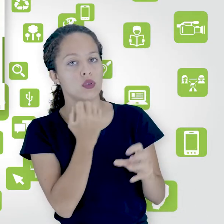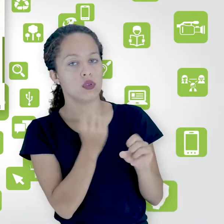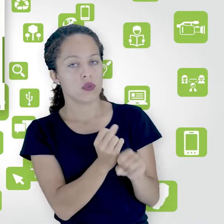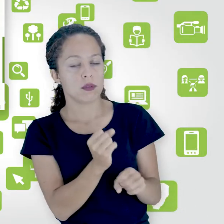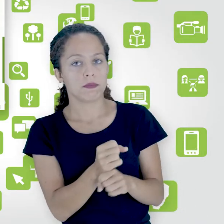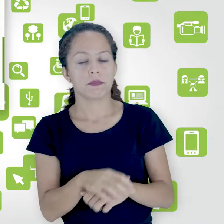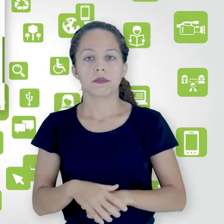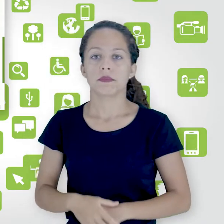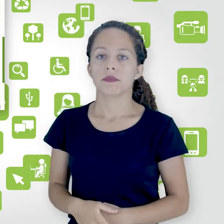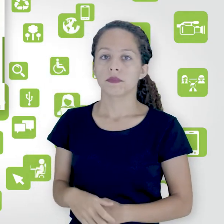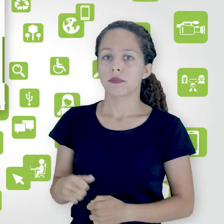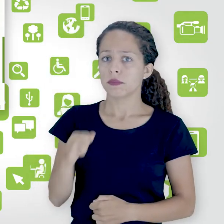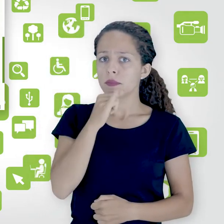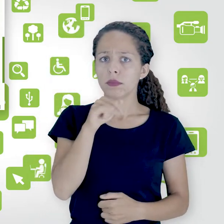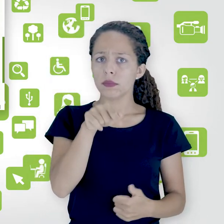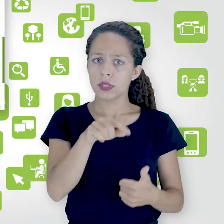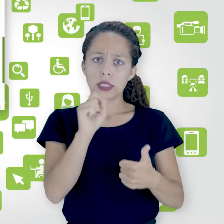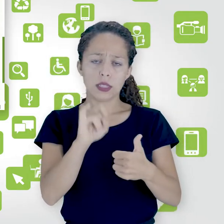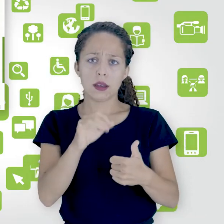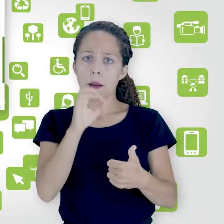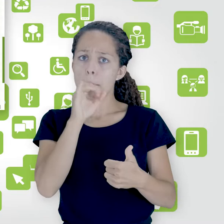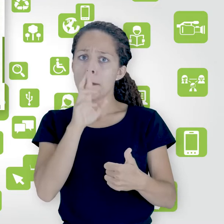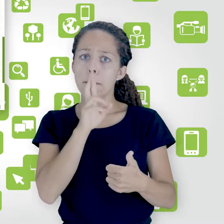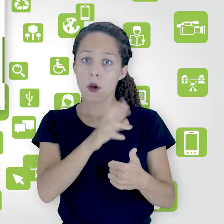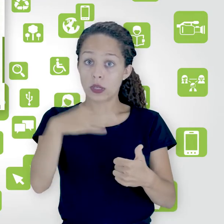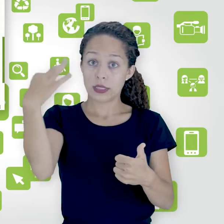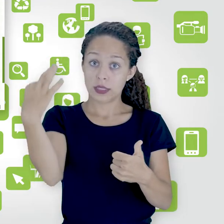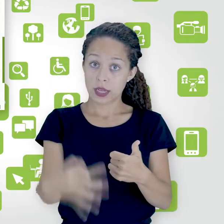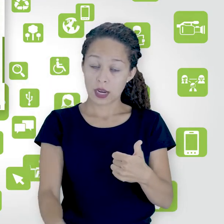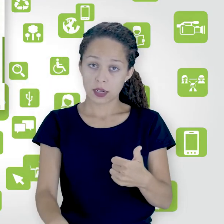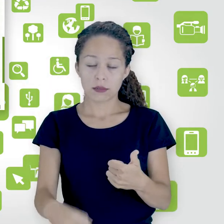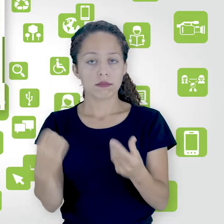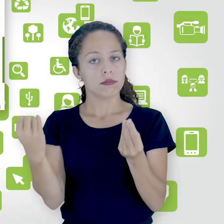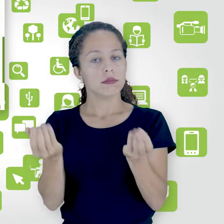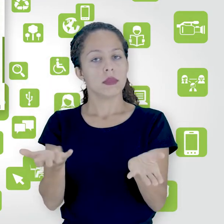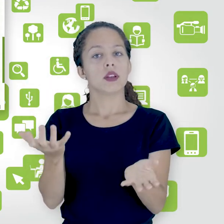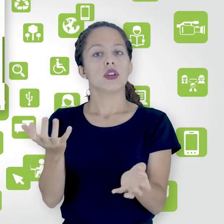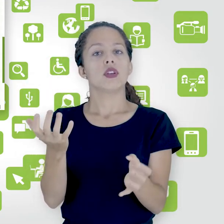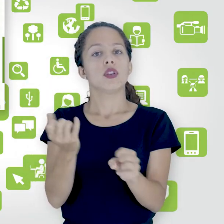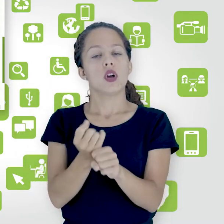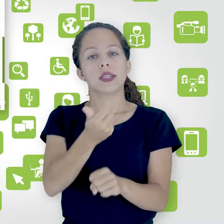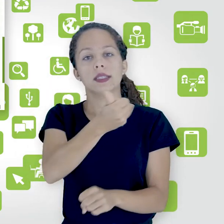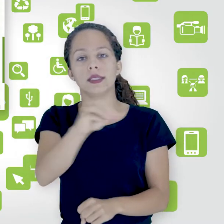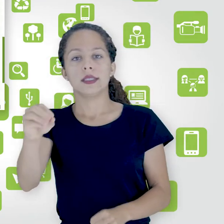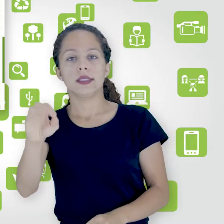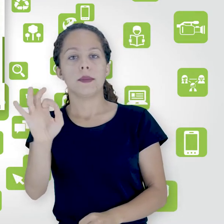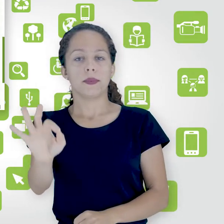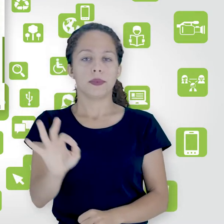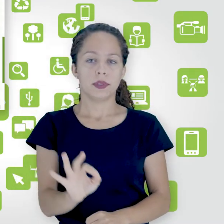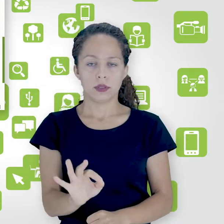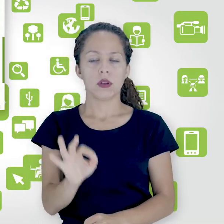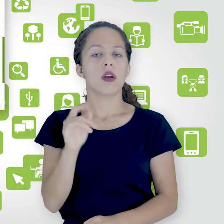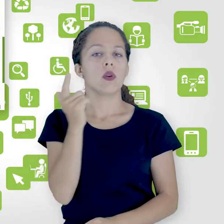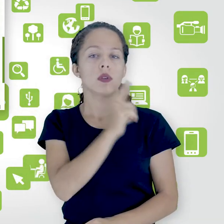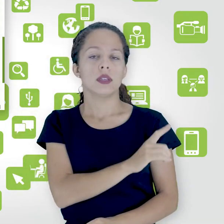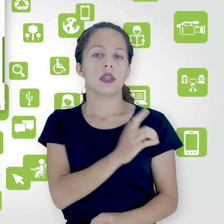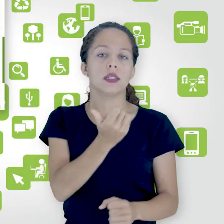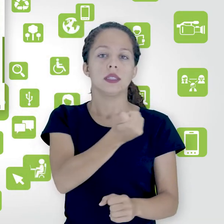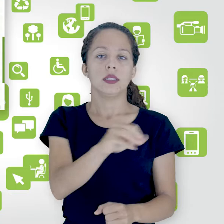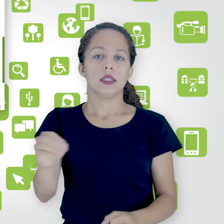Então, por exemplo, então, se esta for a resposta correta, basta colocar 100% e o aluno vai receber 100% do valor